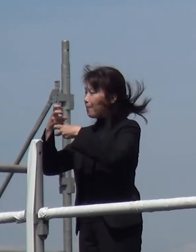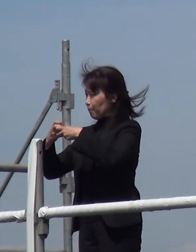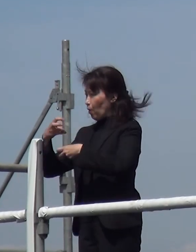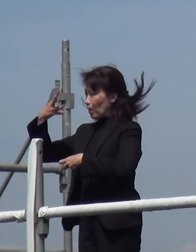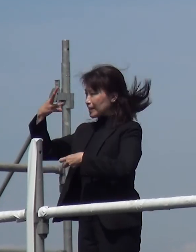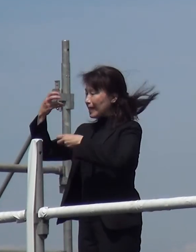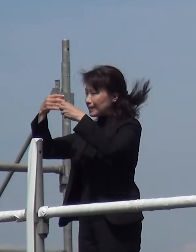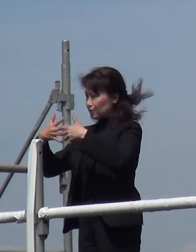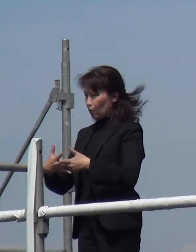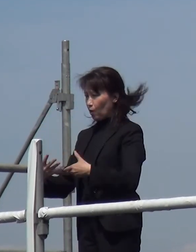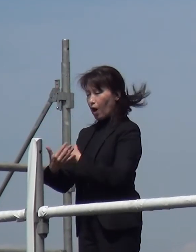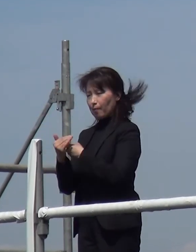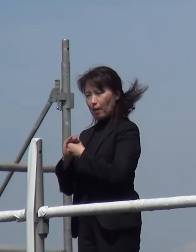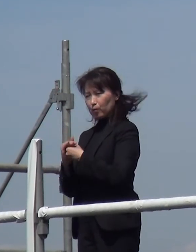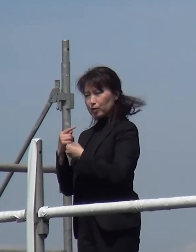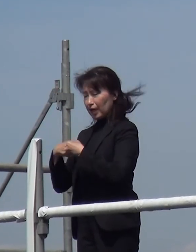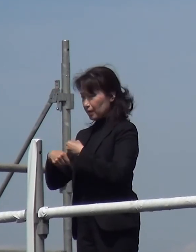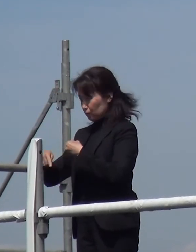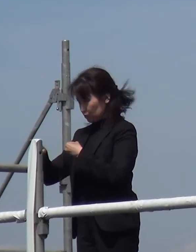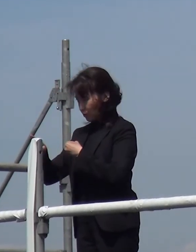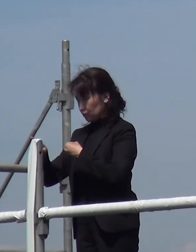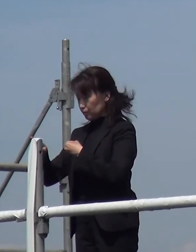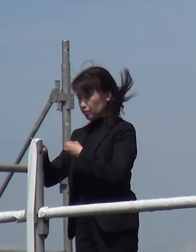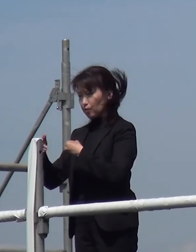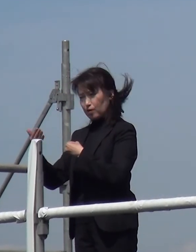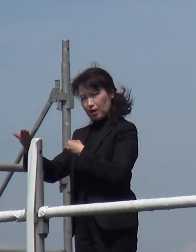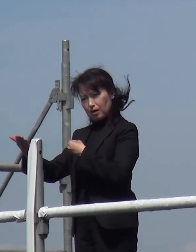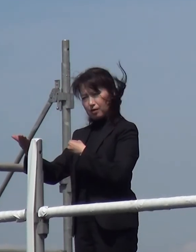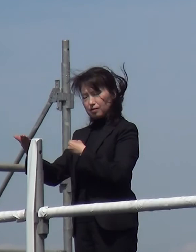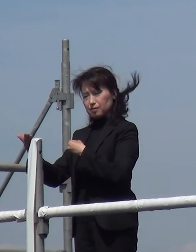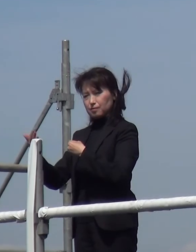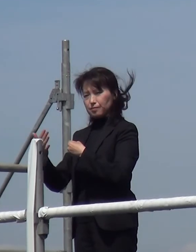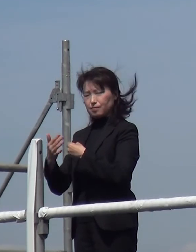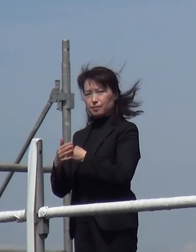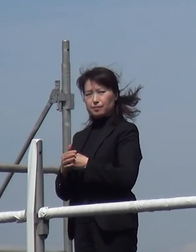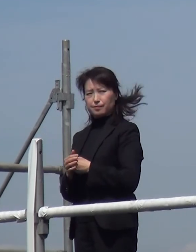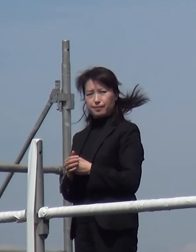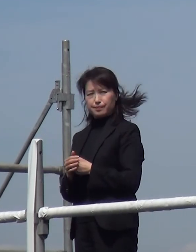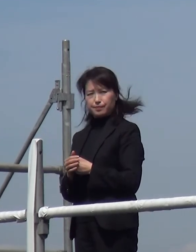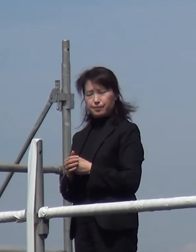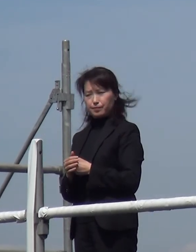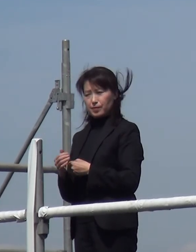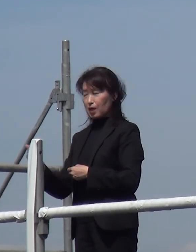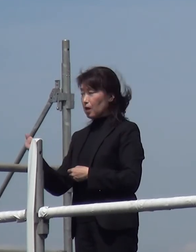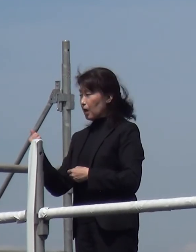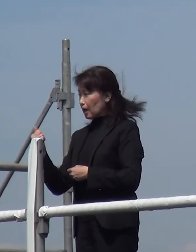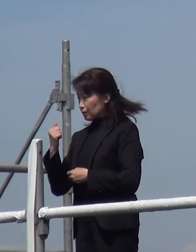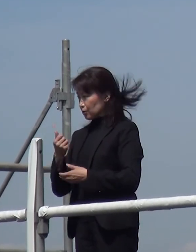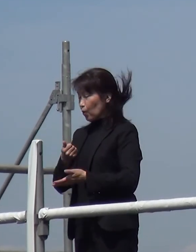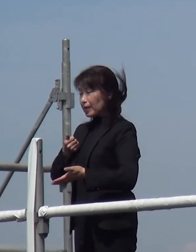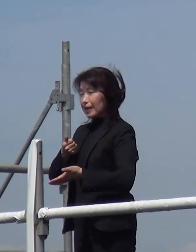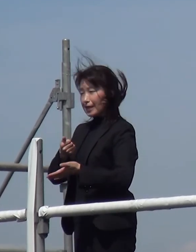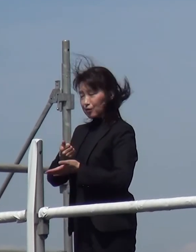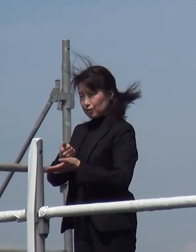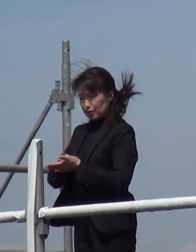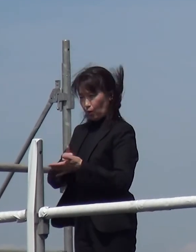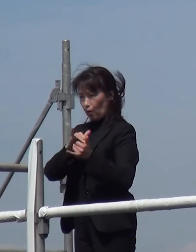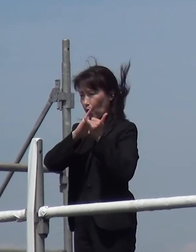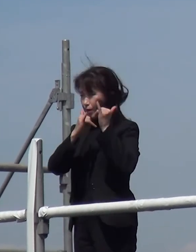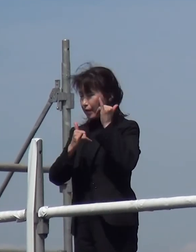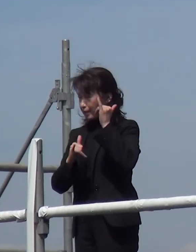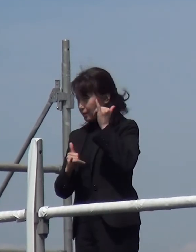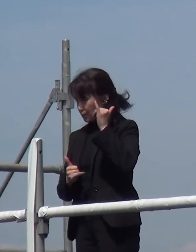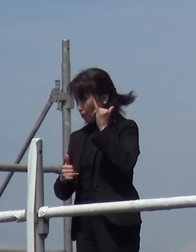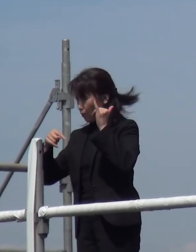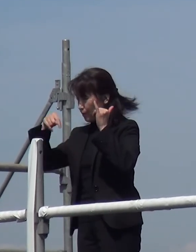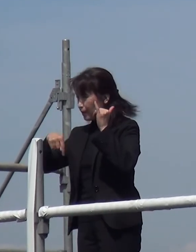を守り抜くことという非常に長い強い決意とその歴史に立